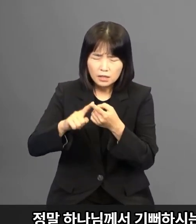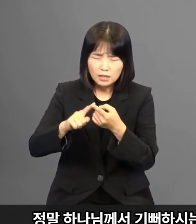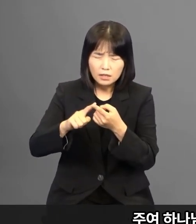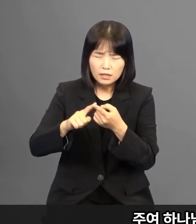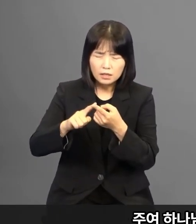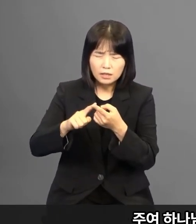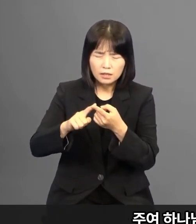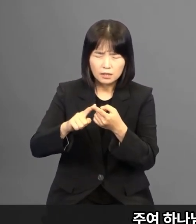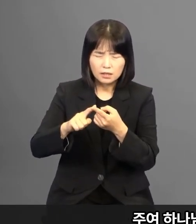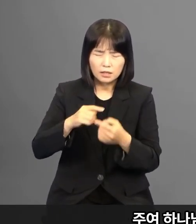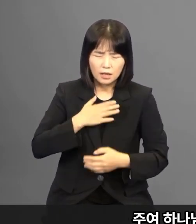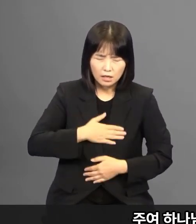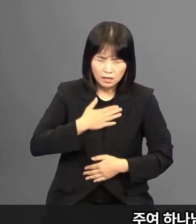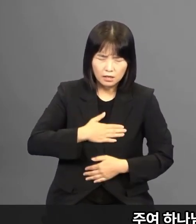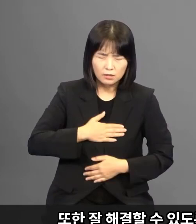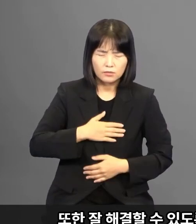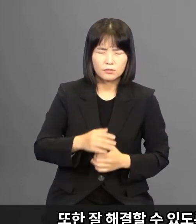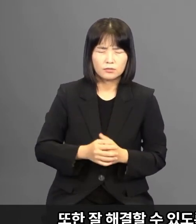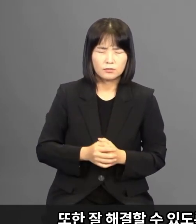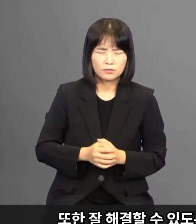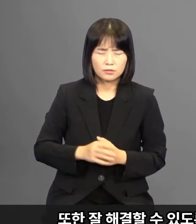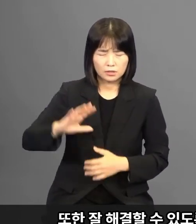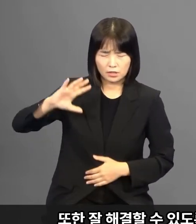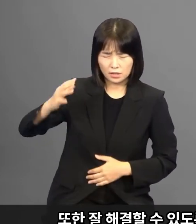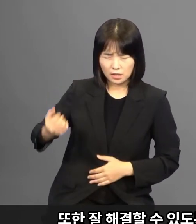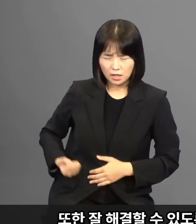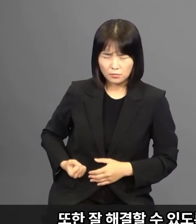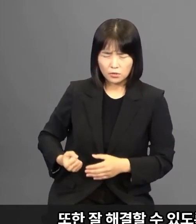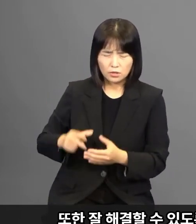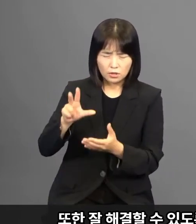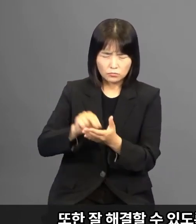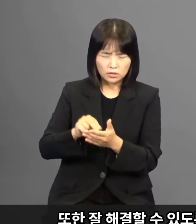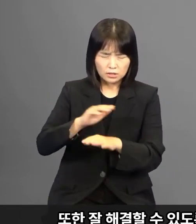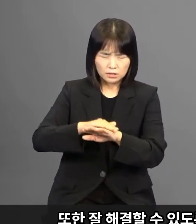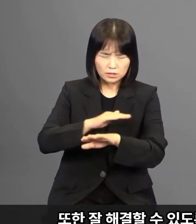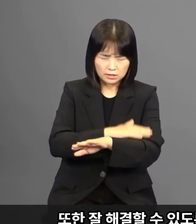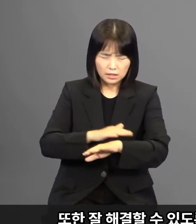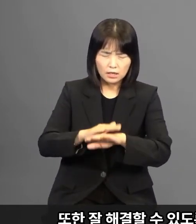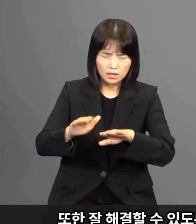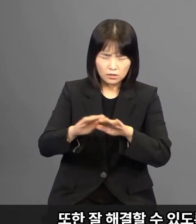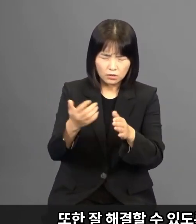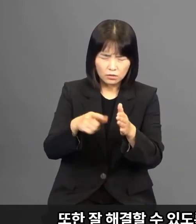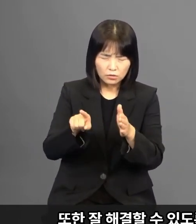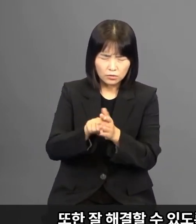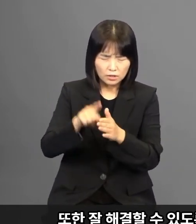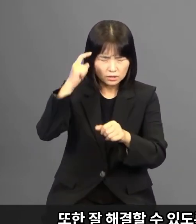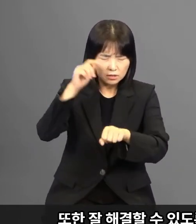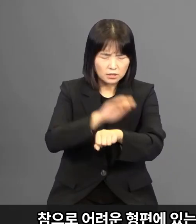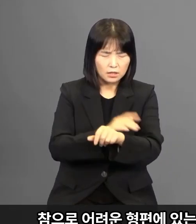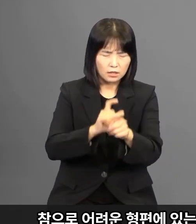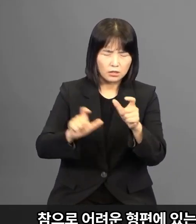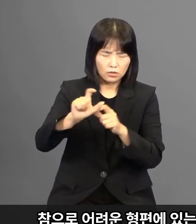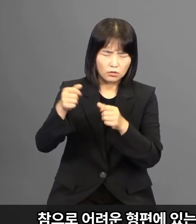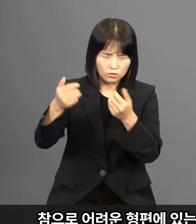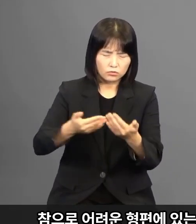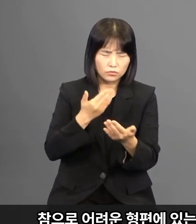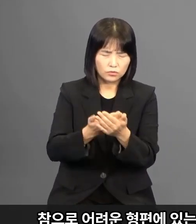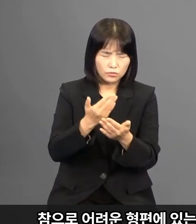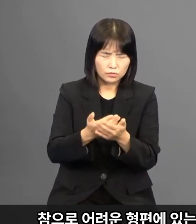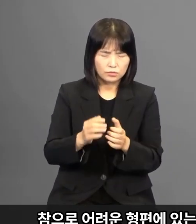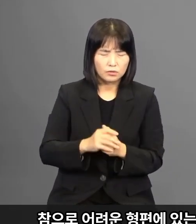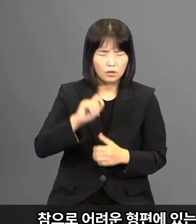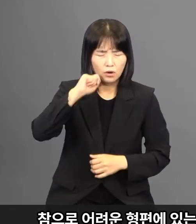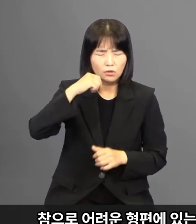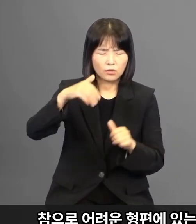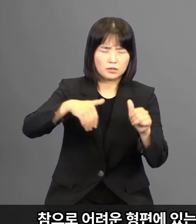주시옵시고 주여 하나님, 이 캄보디아의 사태를 또한 잘 해결할 수 있도록 지혜와 총명을 더하여 주시옵소서. 참으로 어려운 형편에 있는